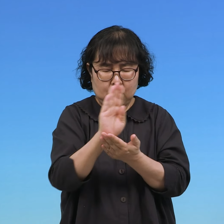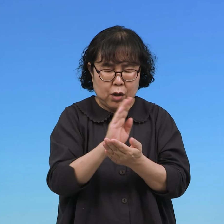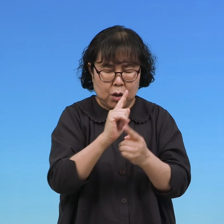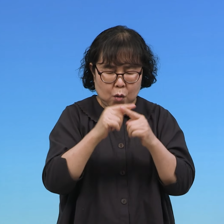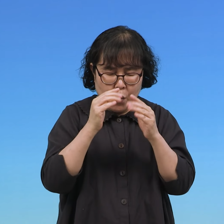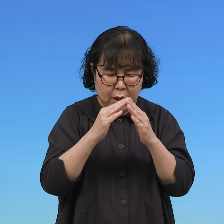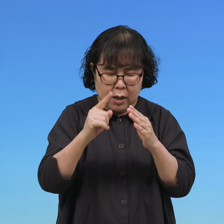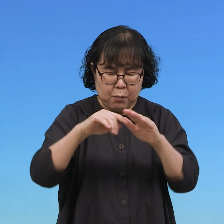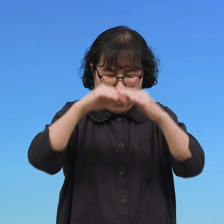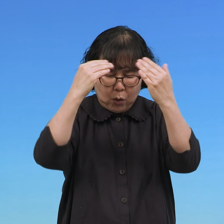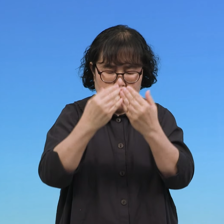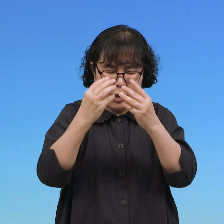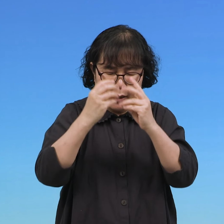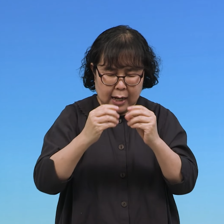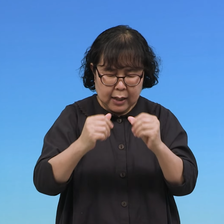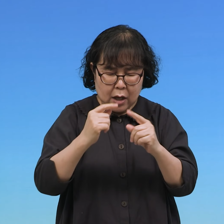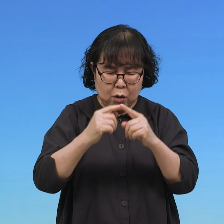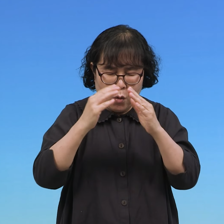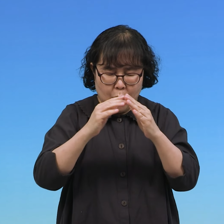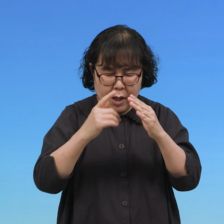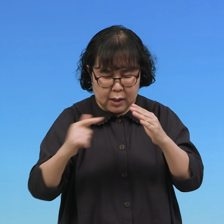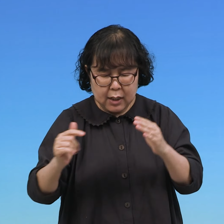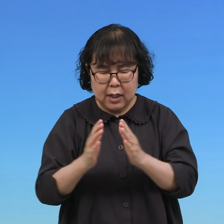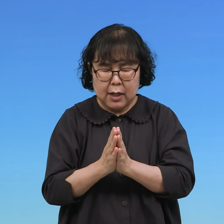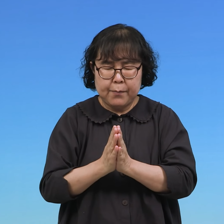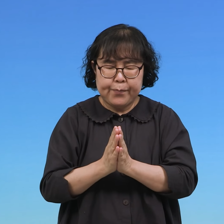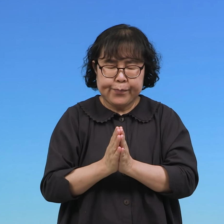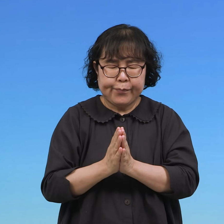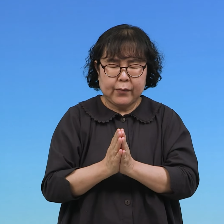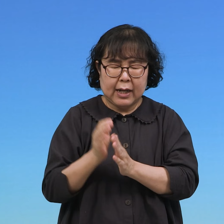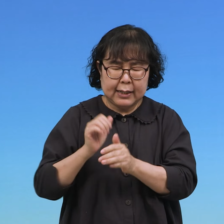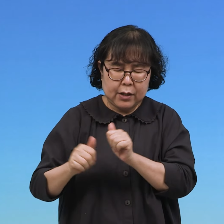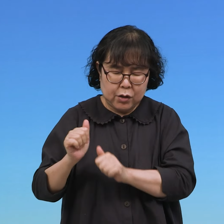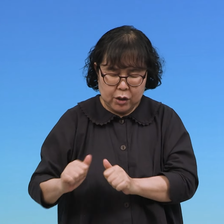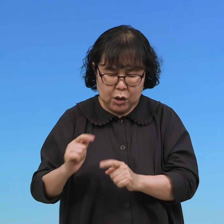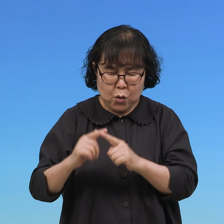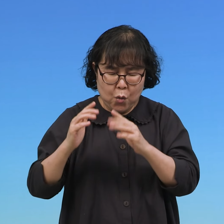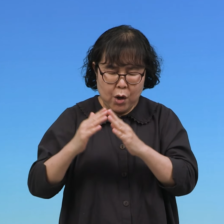이 땅의 모든 교회들이 다음 세대가 교회로 돌아오는 이 일을